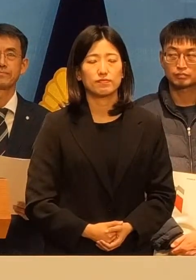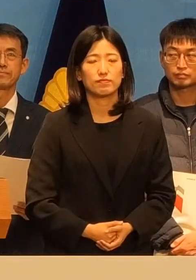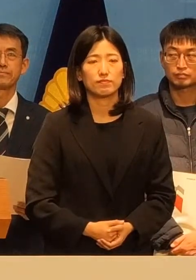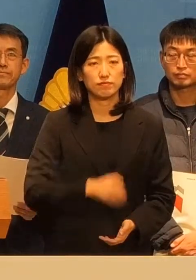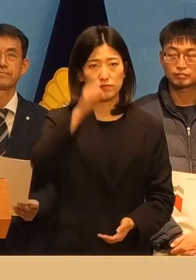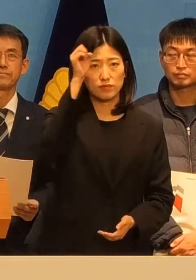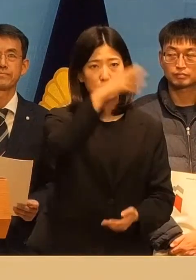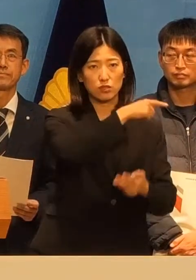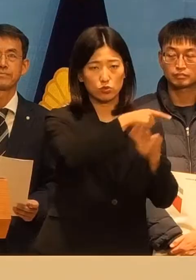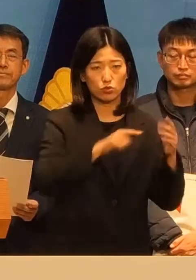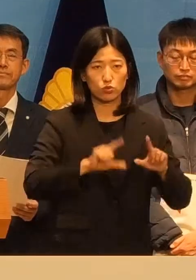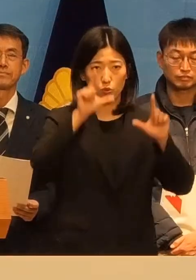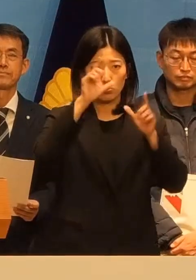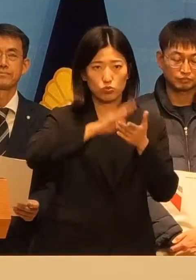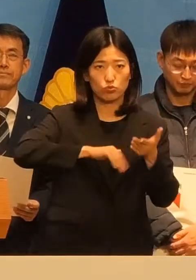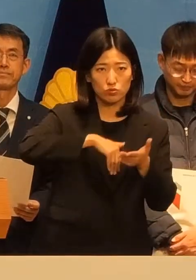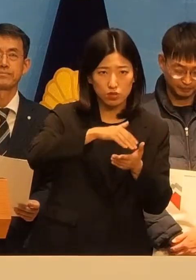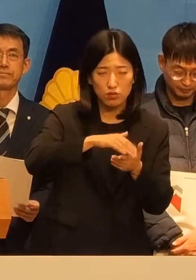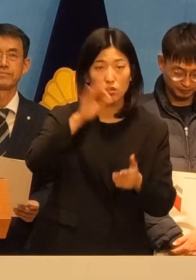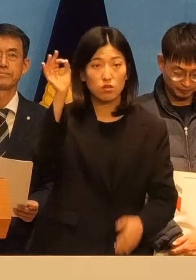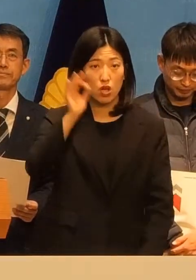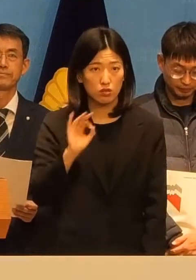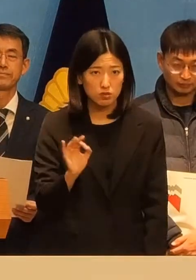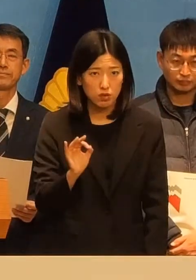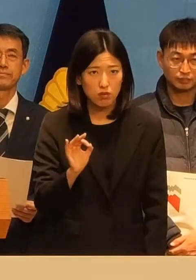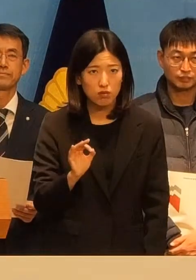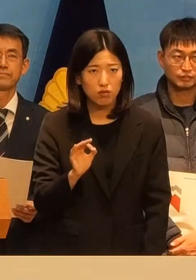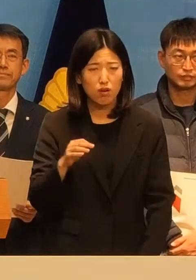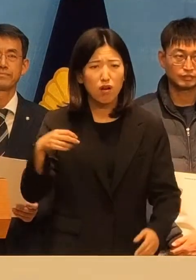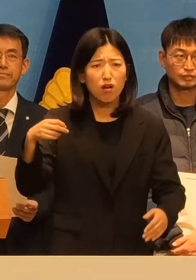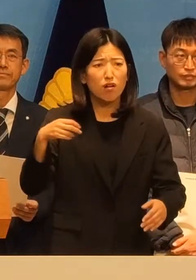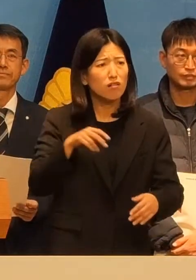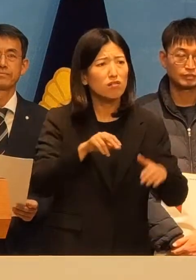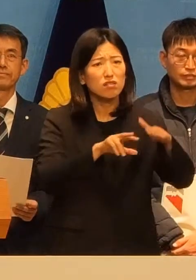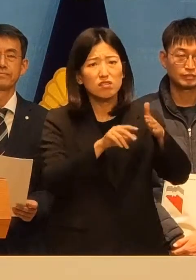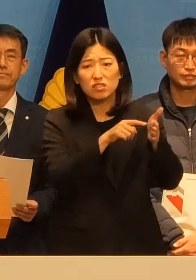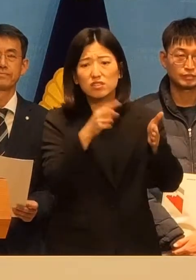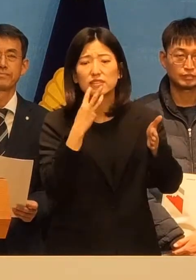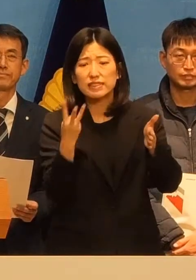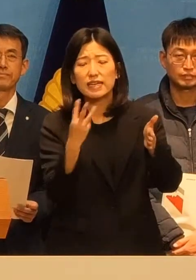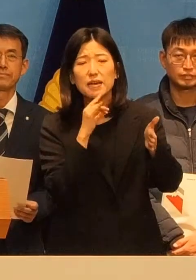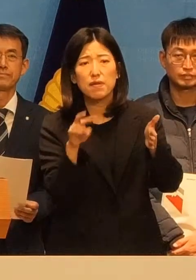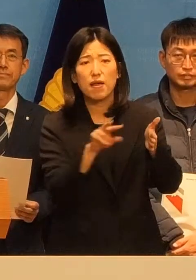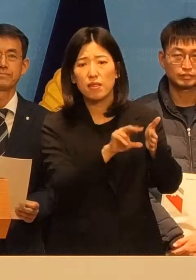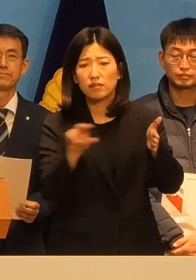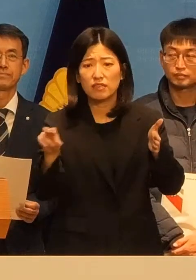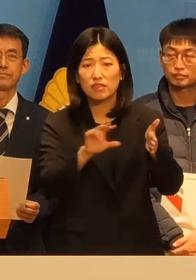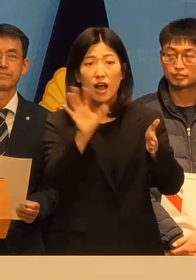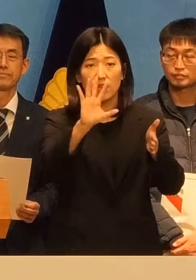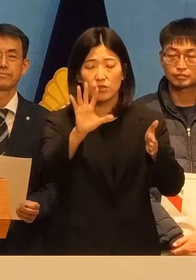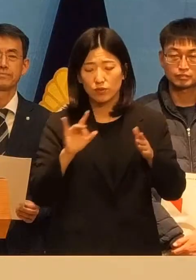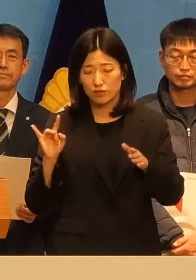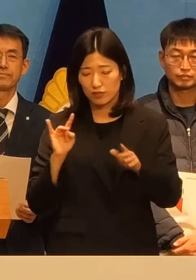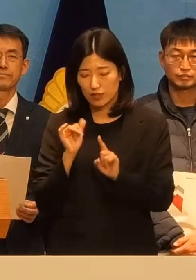양주 동두천 연천 셔틀열차 반대, 1호선 직결 증차 공약